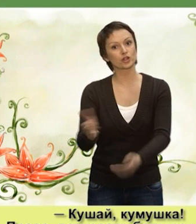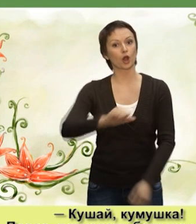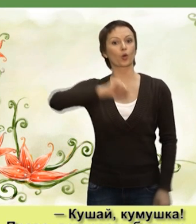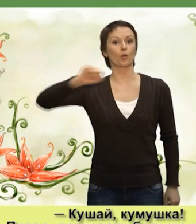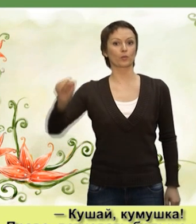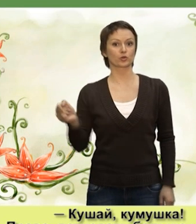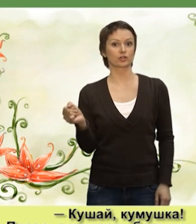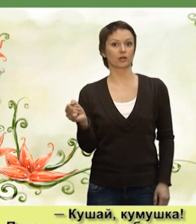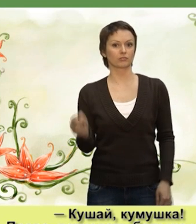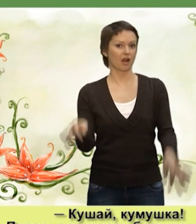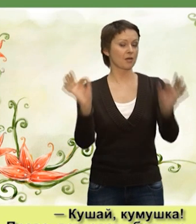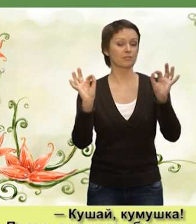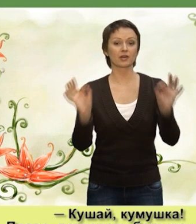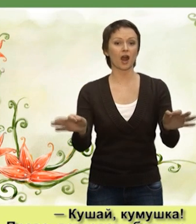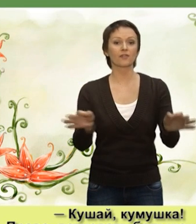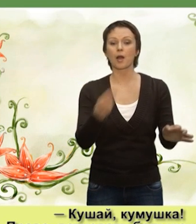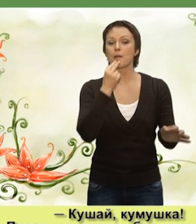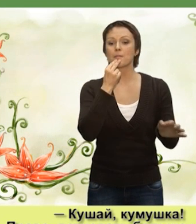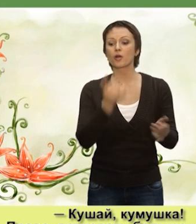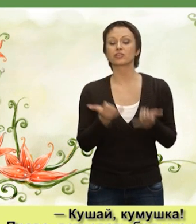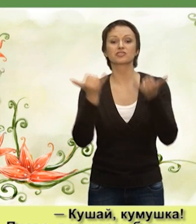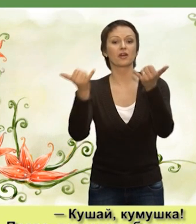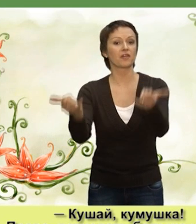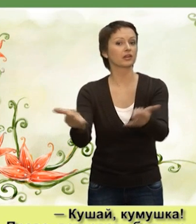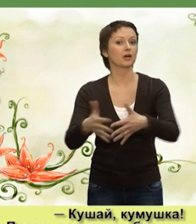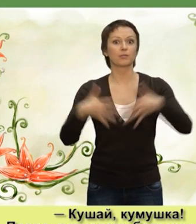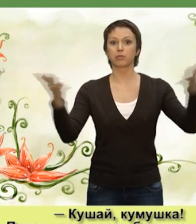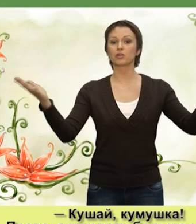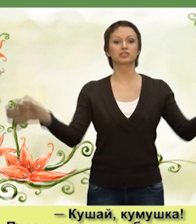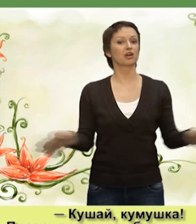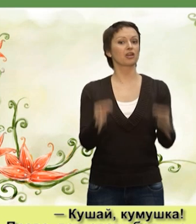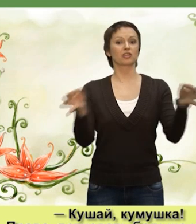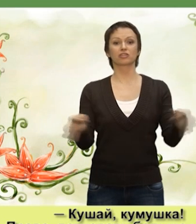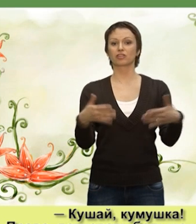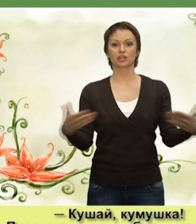«Кушай, кумушка, право, потчевать больше нечем».